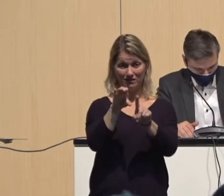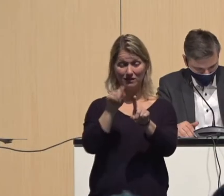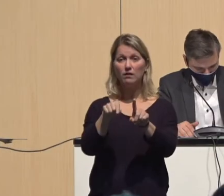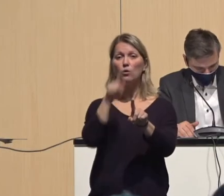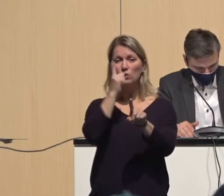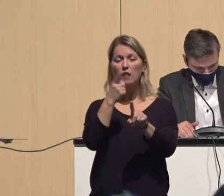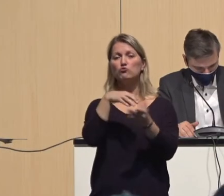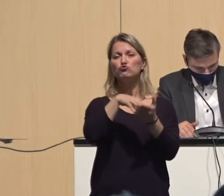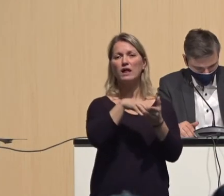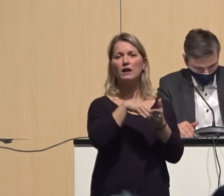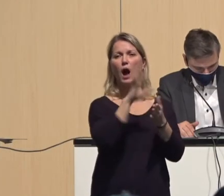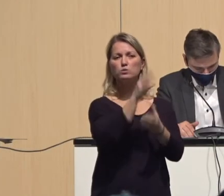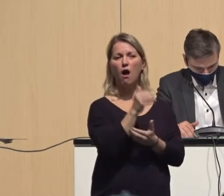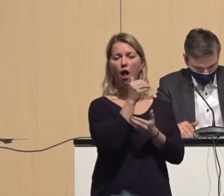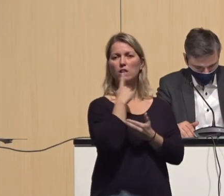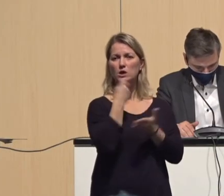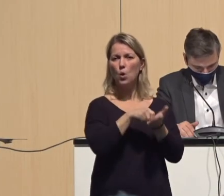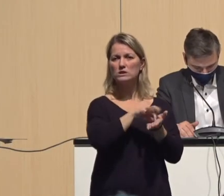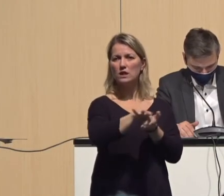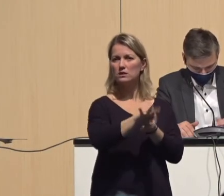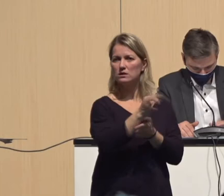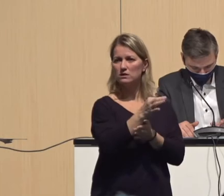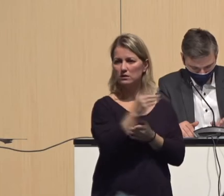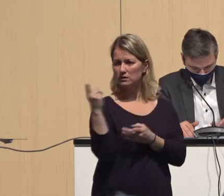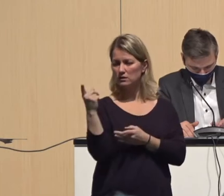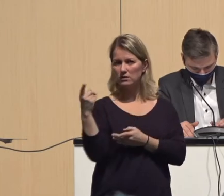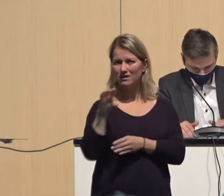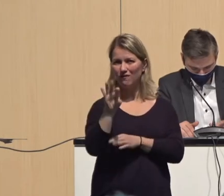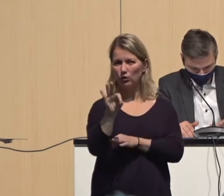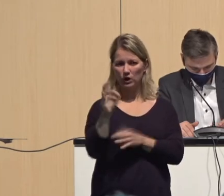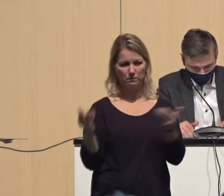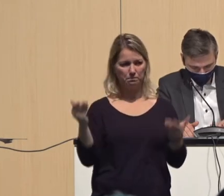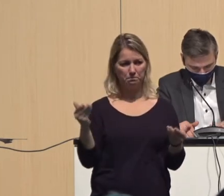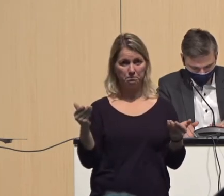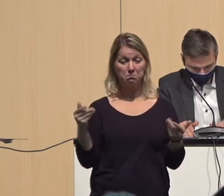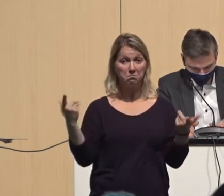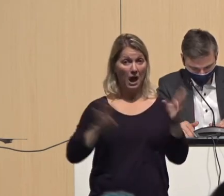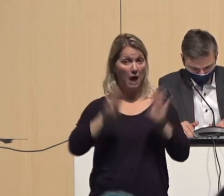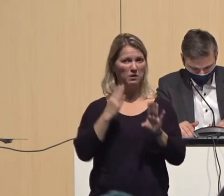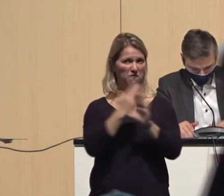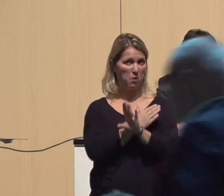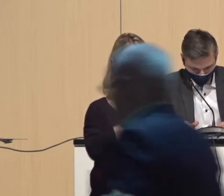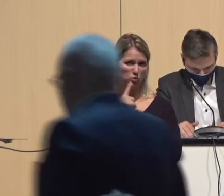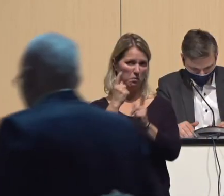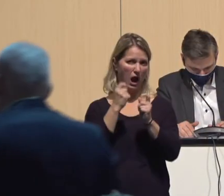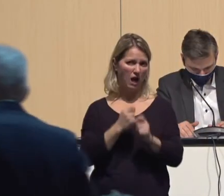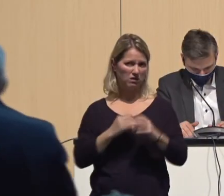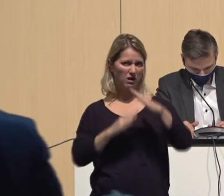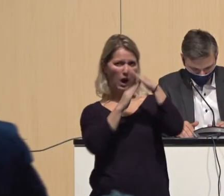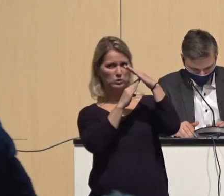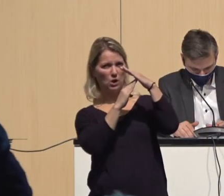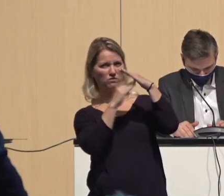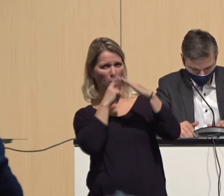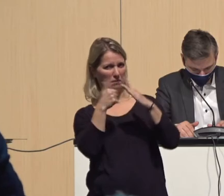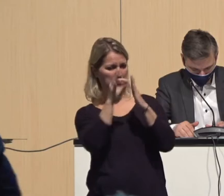wird? Können Sie uns dazu noch mal eine Antwort geben? Ansonsten würde ich gerne noch mal eine Auszeit vor der Abstimmung hier beantragen, um noch mal bestimmte Punkte noch mal zu